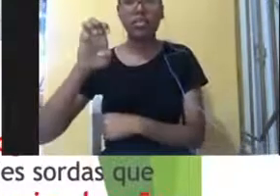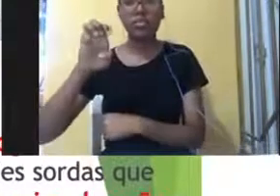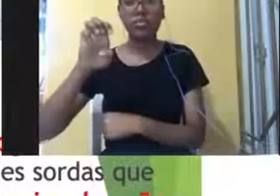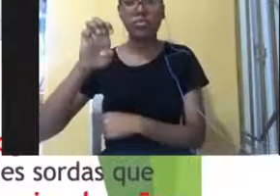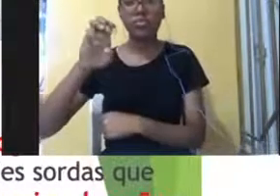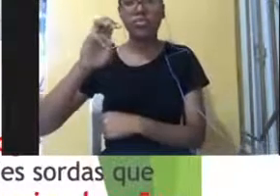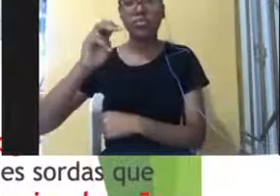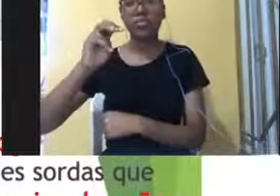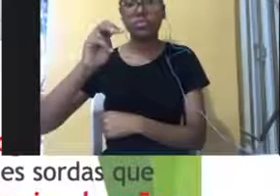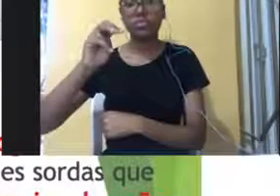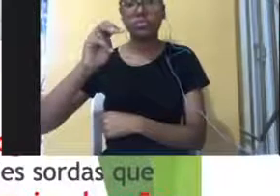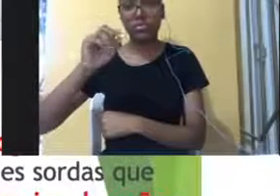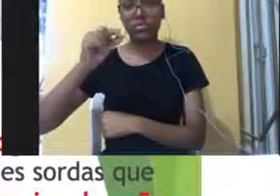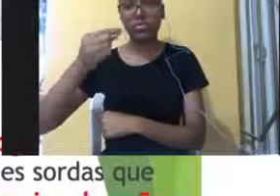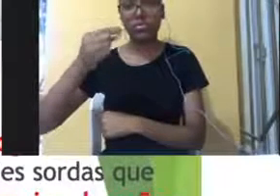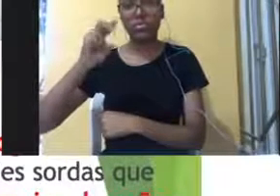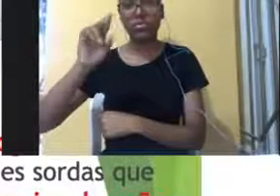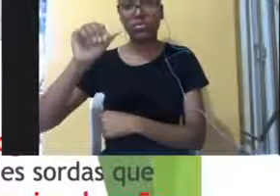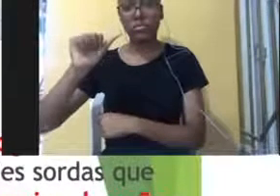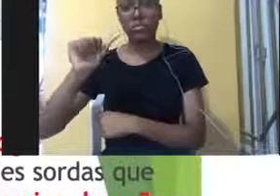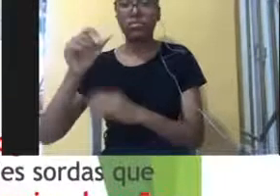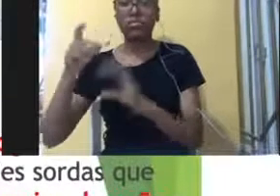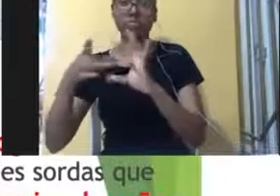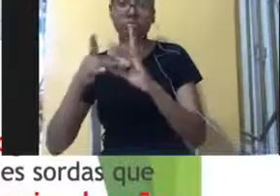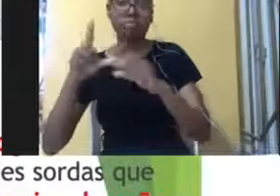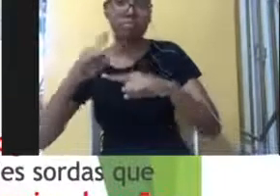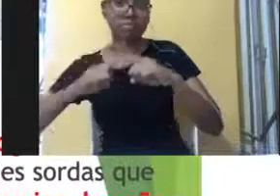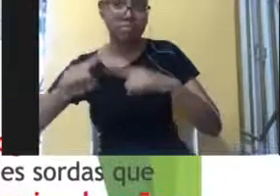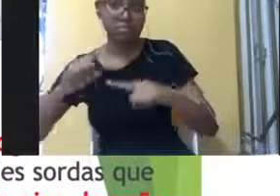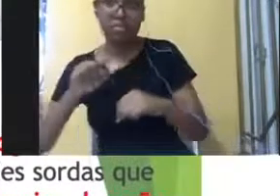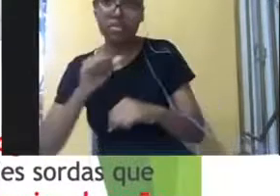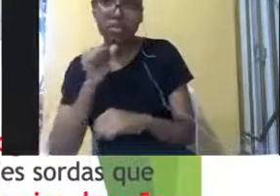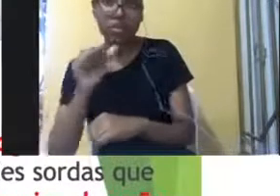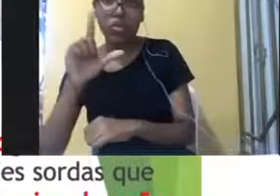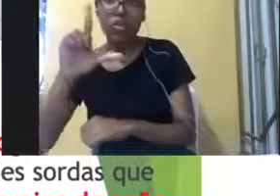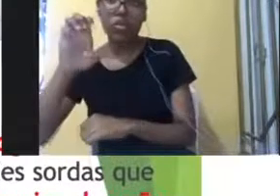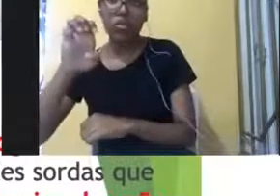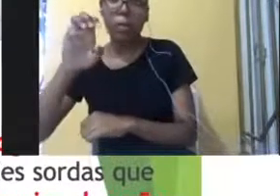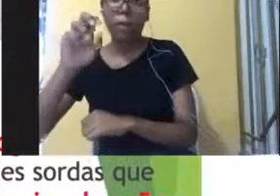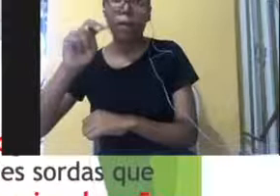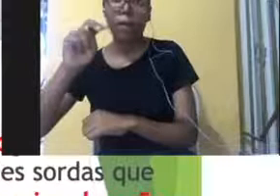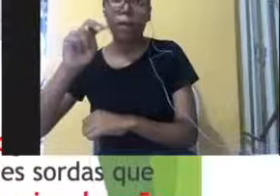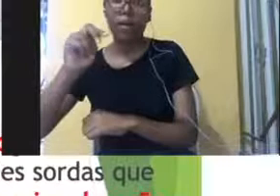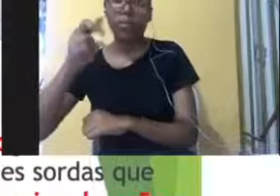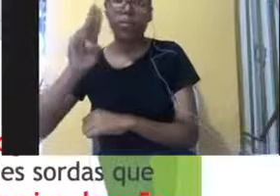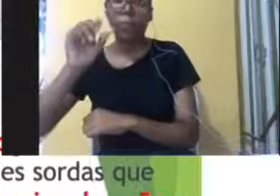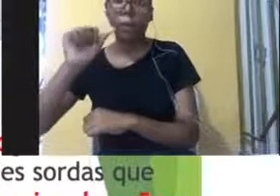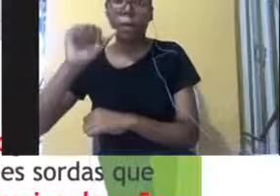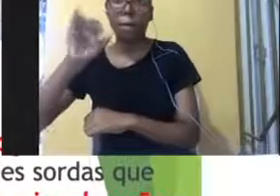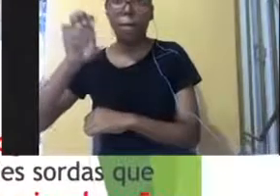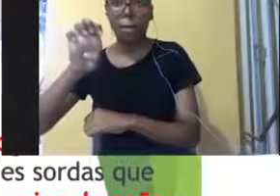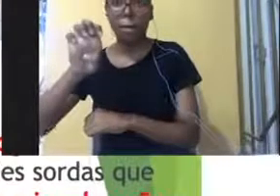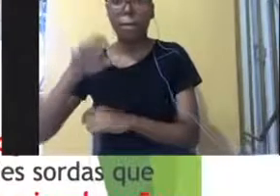Entonces, pues así como hay diversidad de lengua de señas, hay diversidad de cultura, como